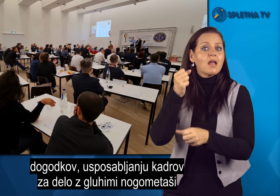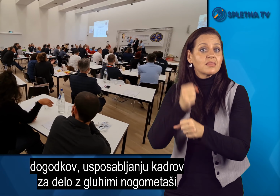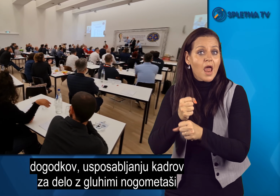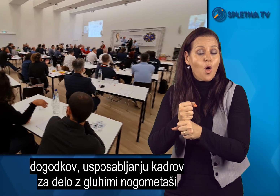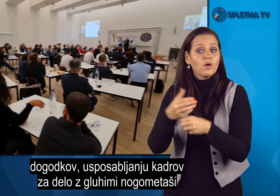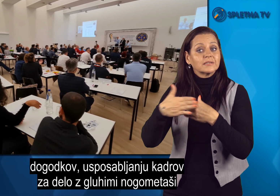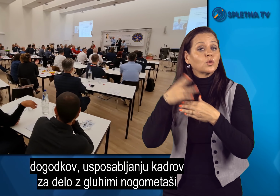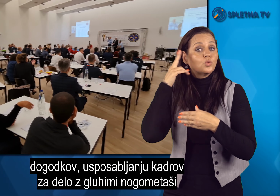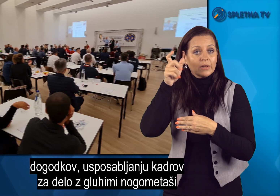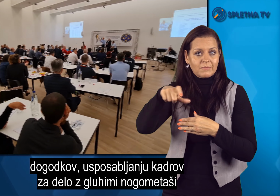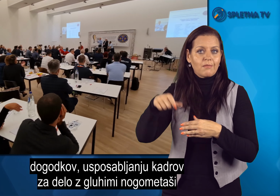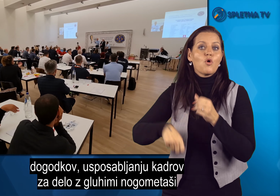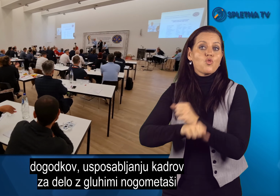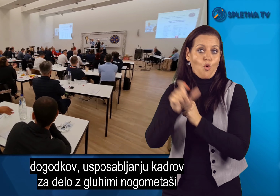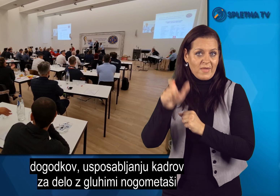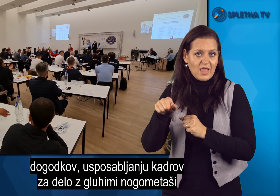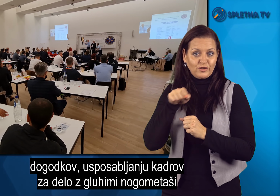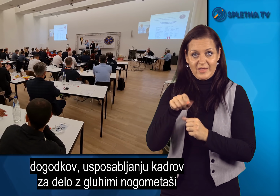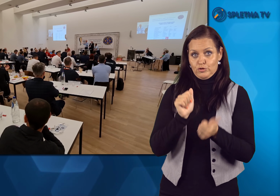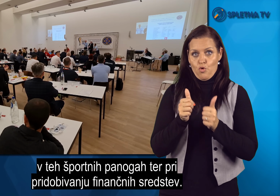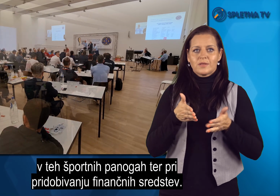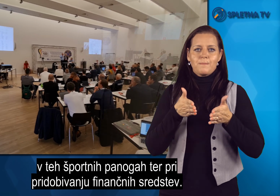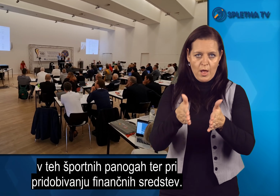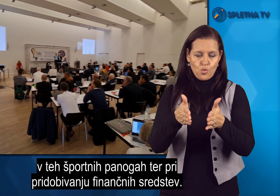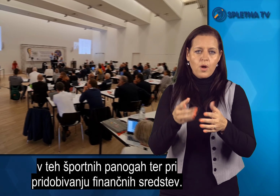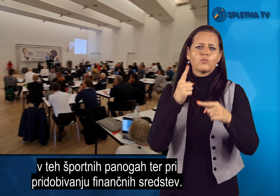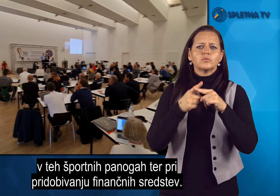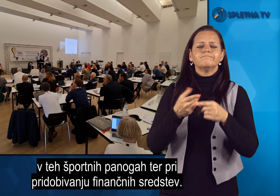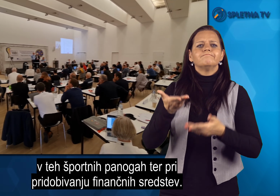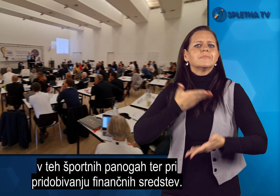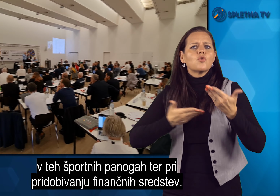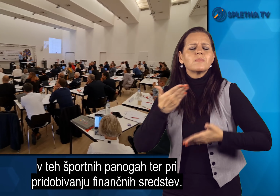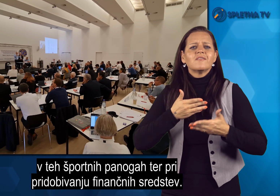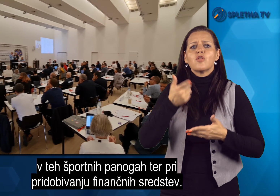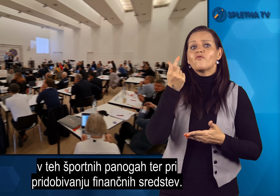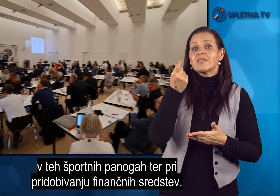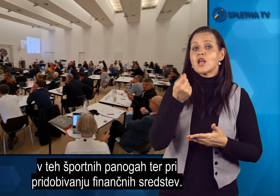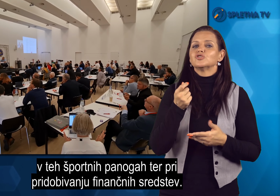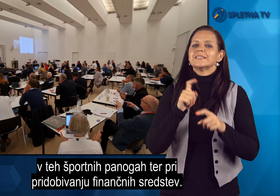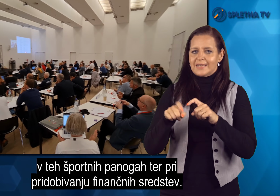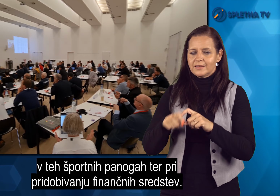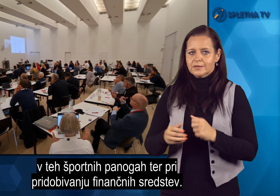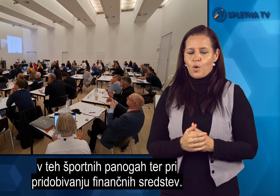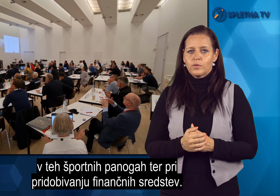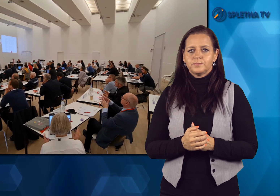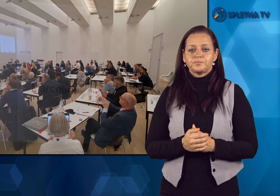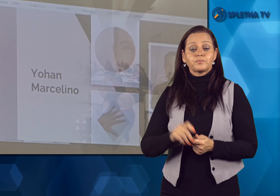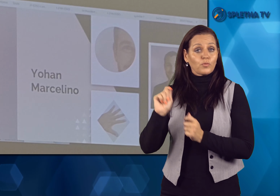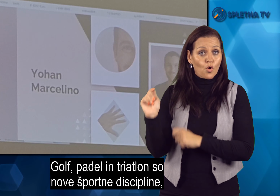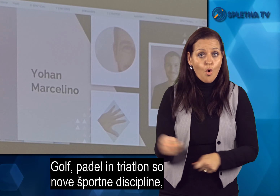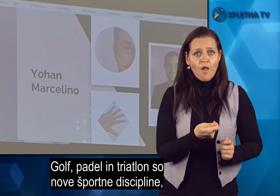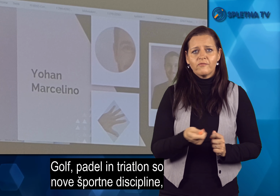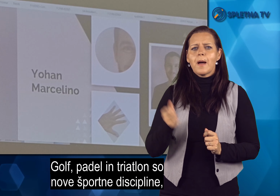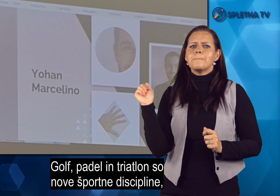nogometaši v teh športnih panogah ter pri pridobivanju finančnih sredstev. Golf, padelj in